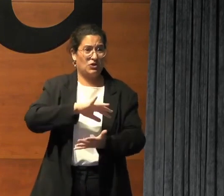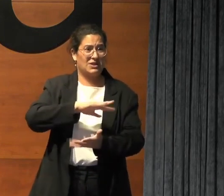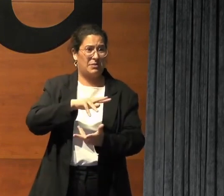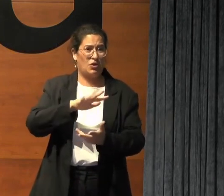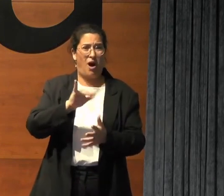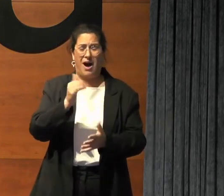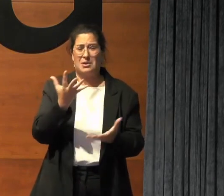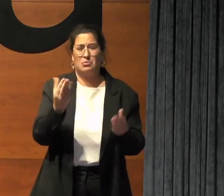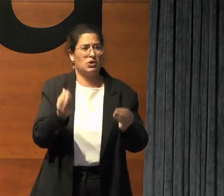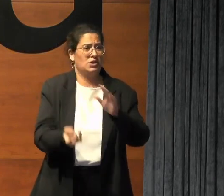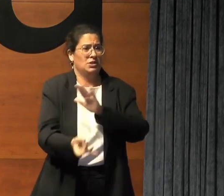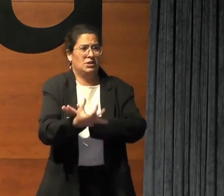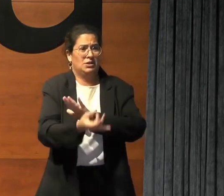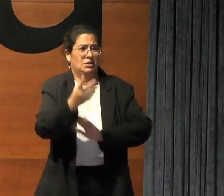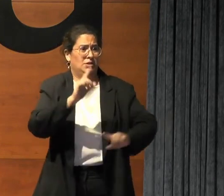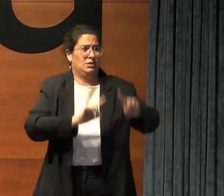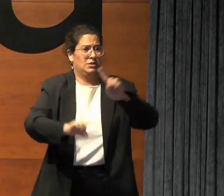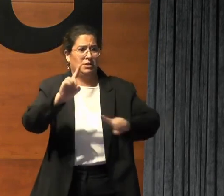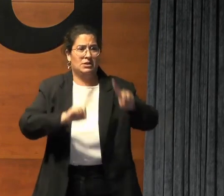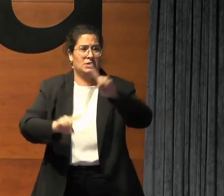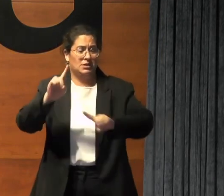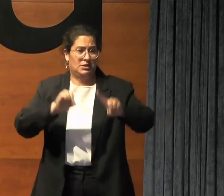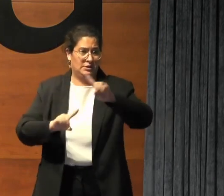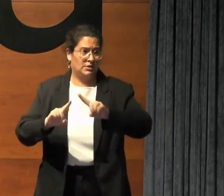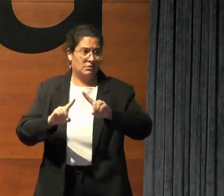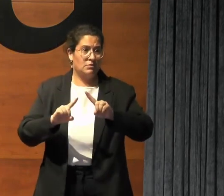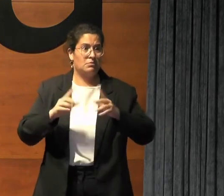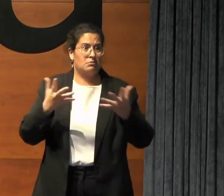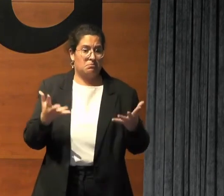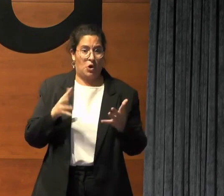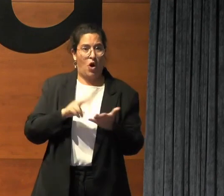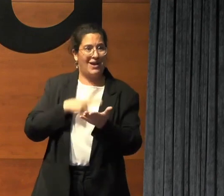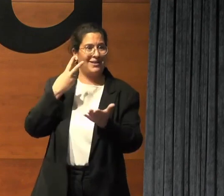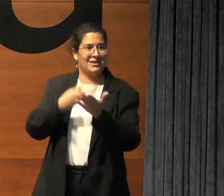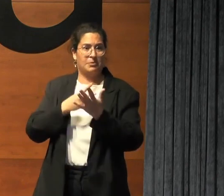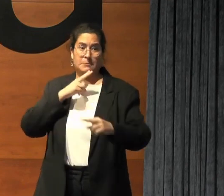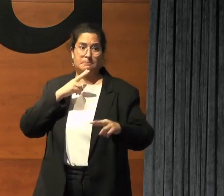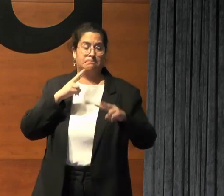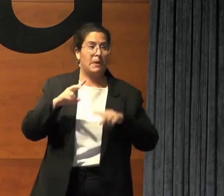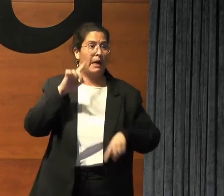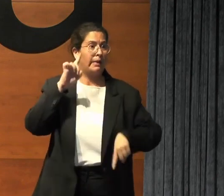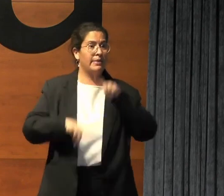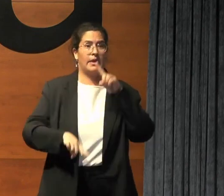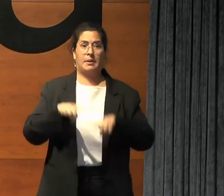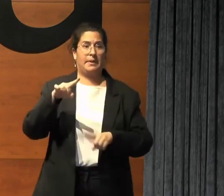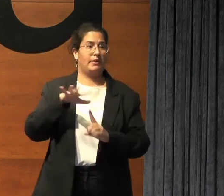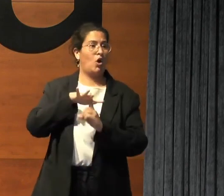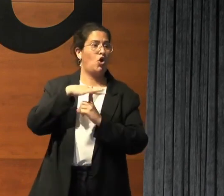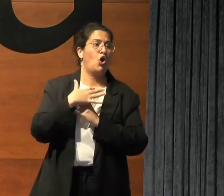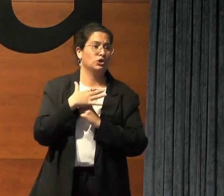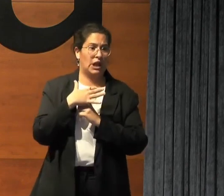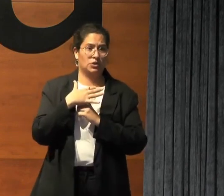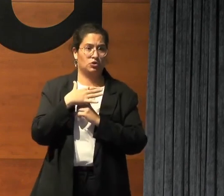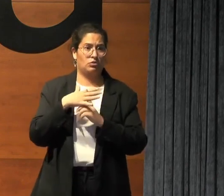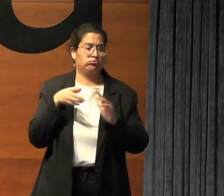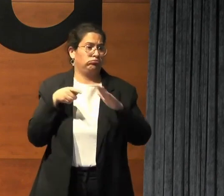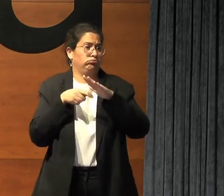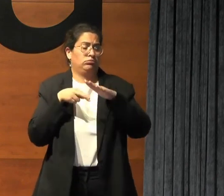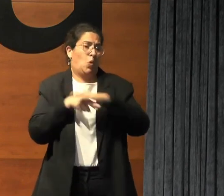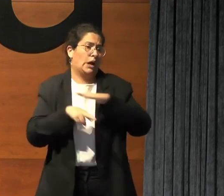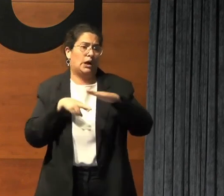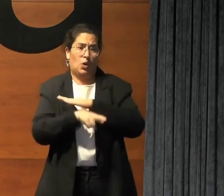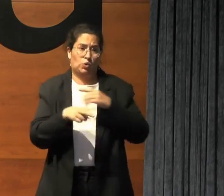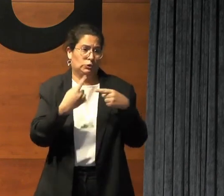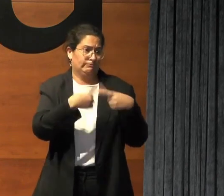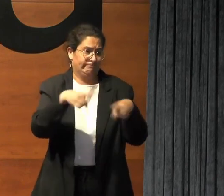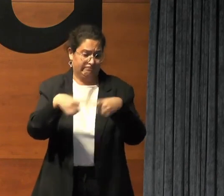En primer lugar, que realizar un servicio de interpretación en los telediarios es un ámbito donde surge multitud de demandas